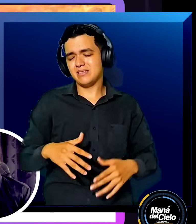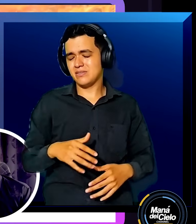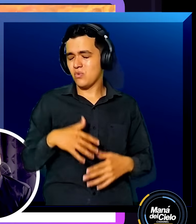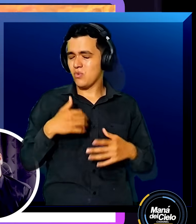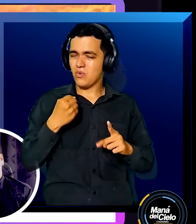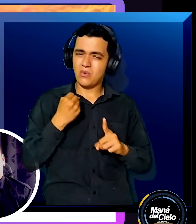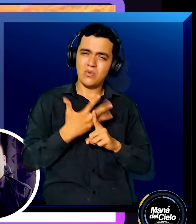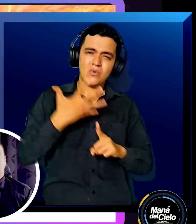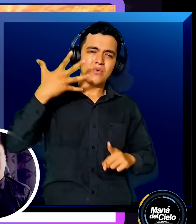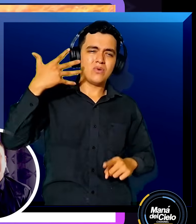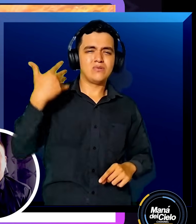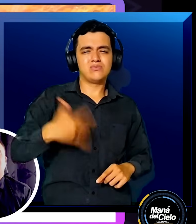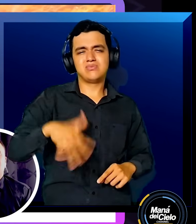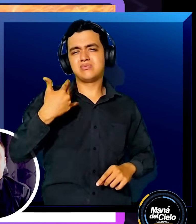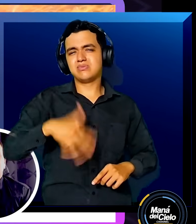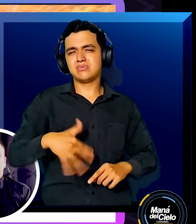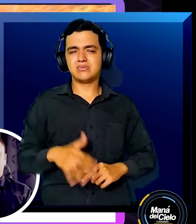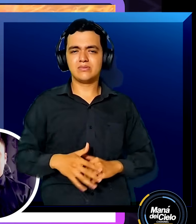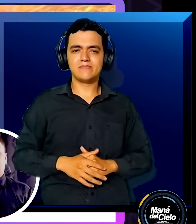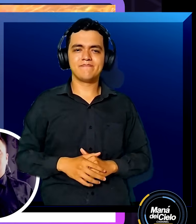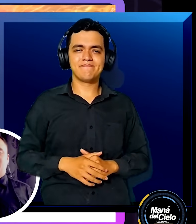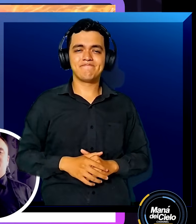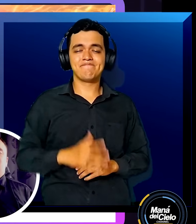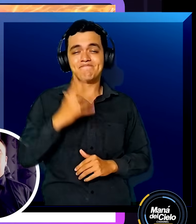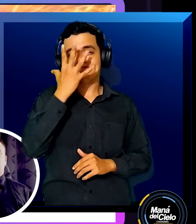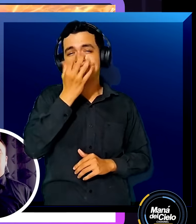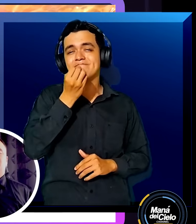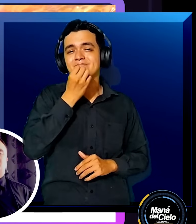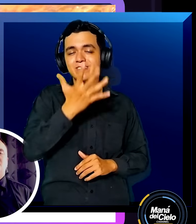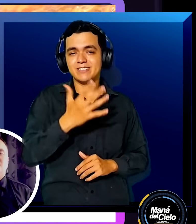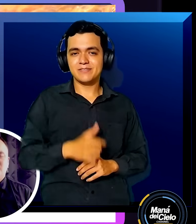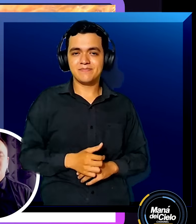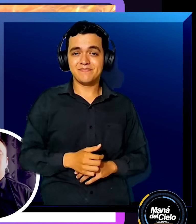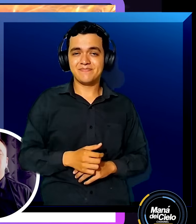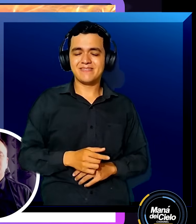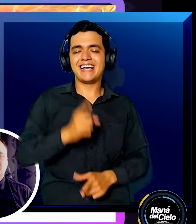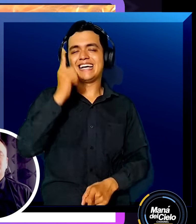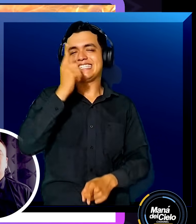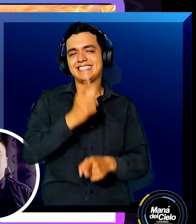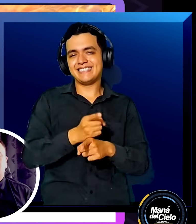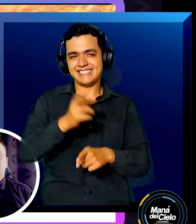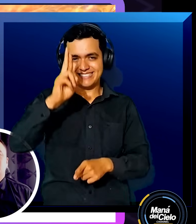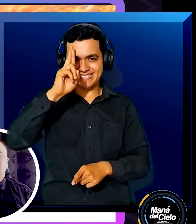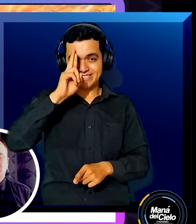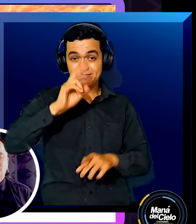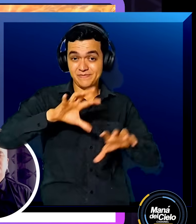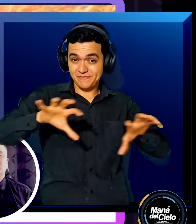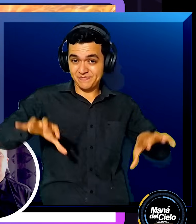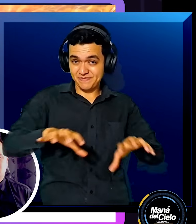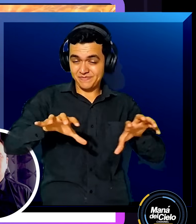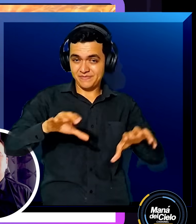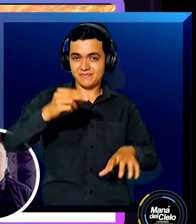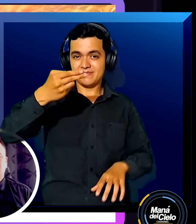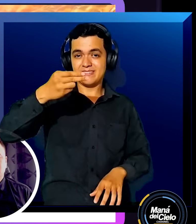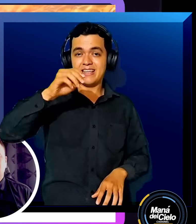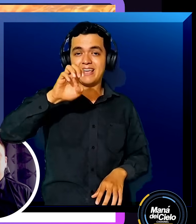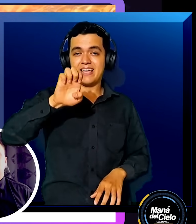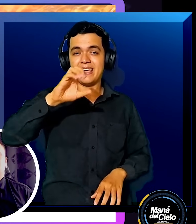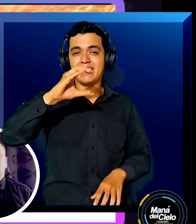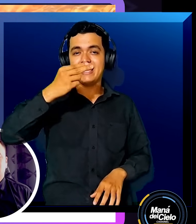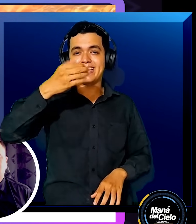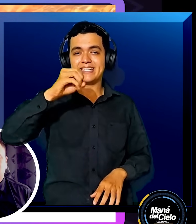Brenda. Después de 15, 17 días, el Señor la trajo esa mañana. Cuando esa muchacha llegó,